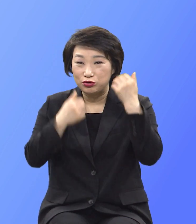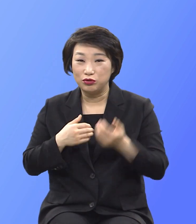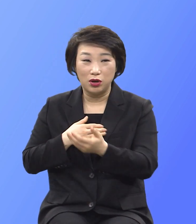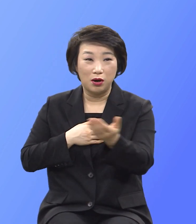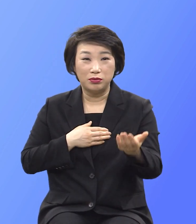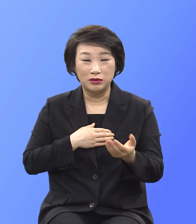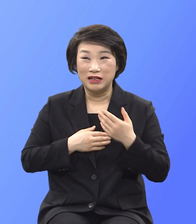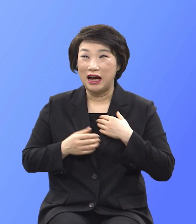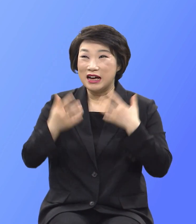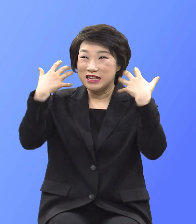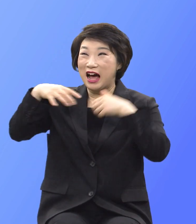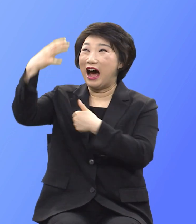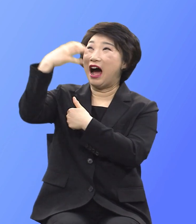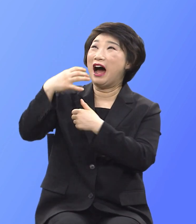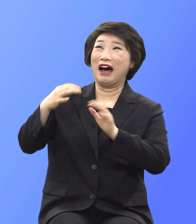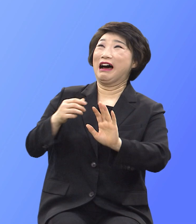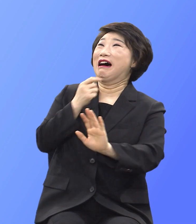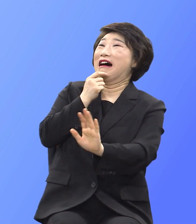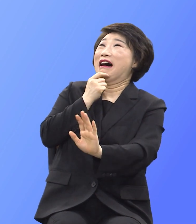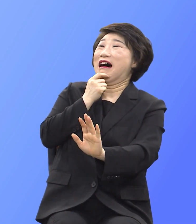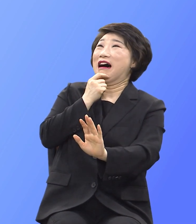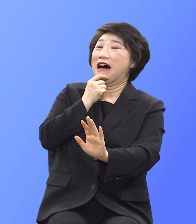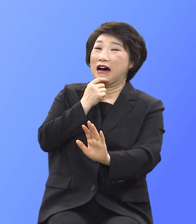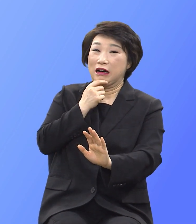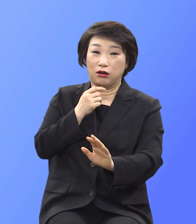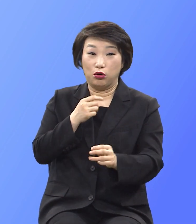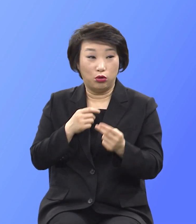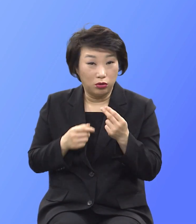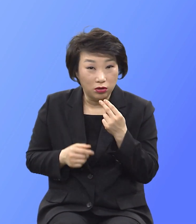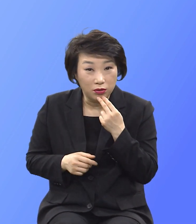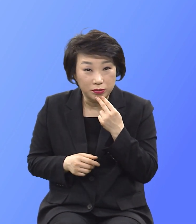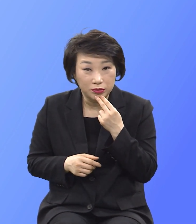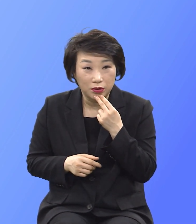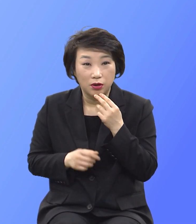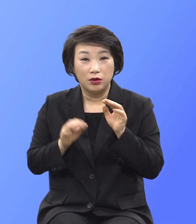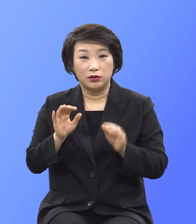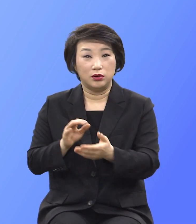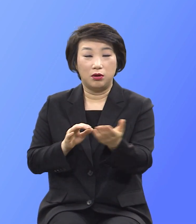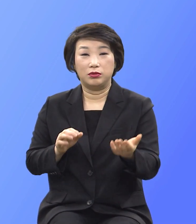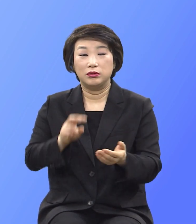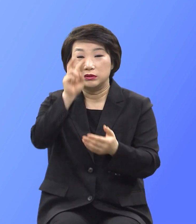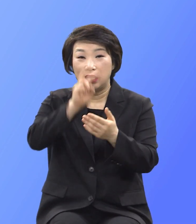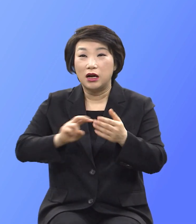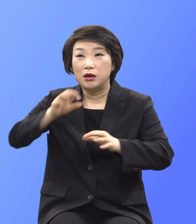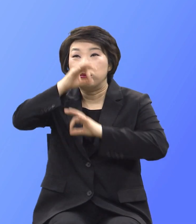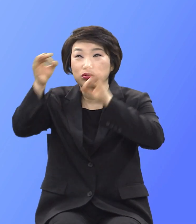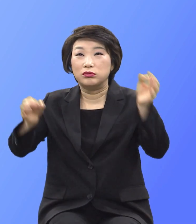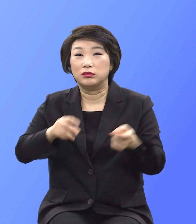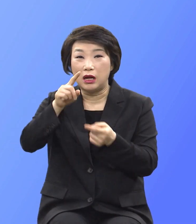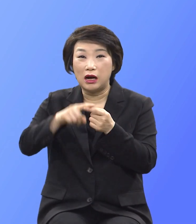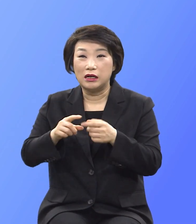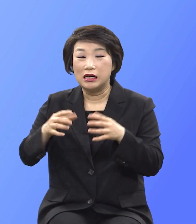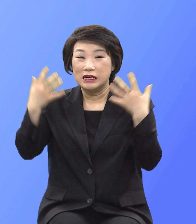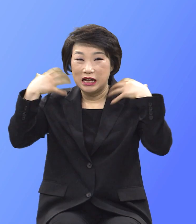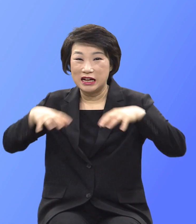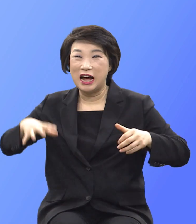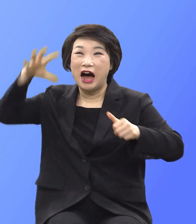누구나 사자밥으로 치워먹혀 죽는데 그저 찬양 부르다가